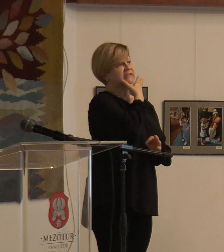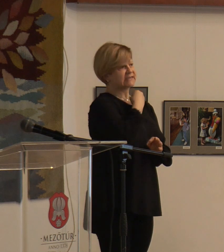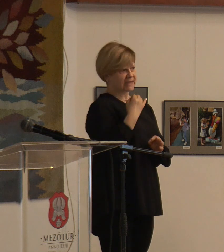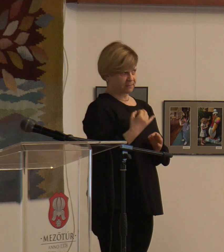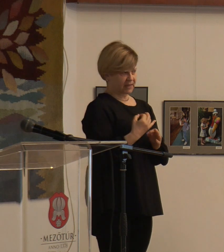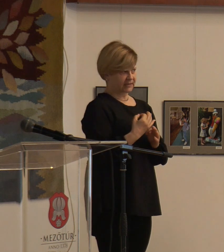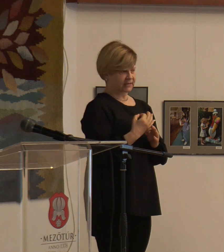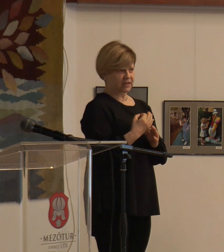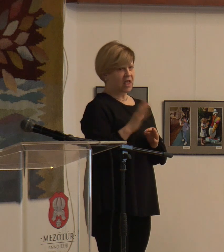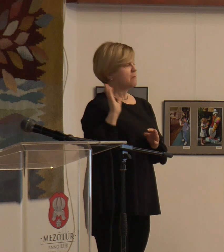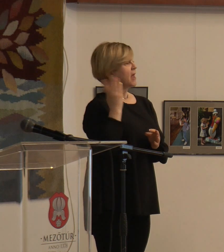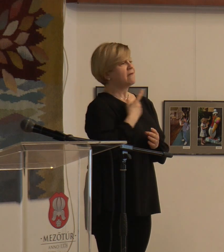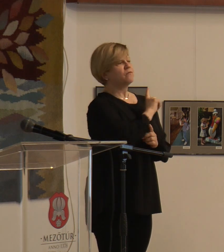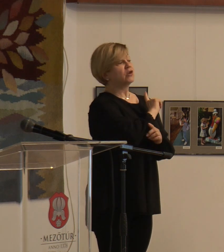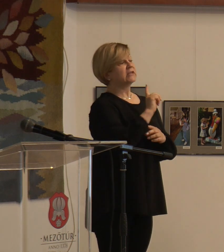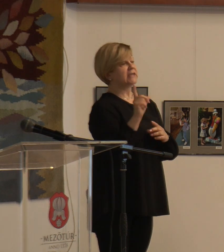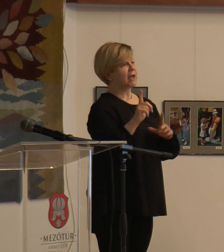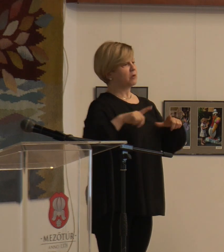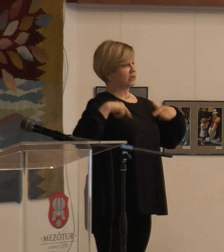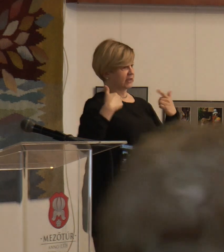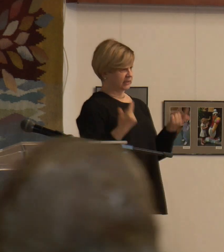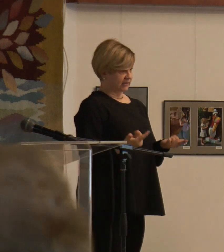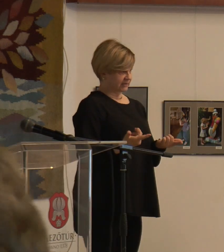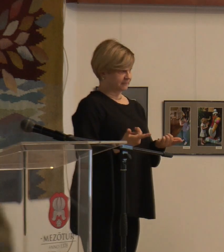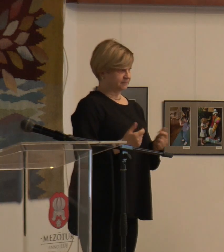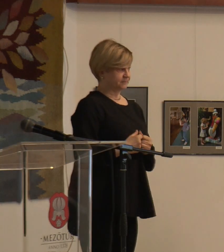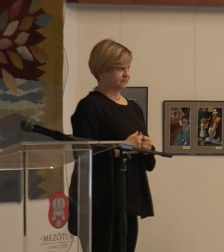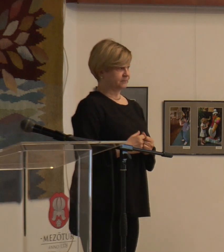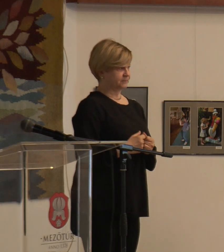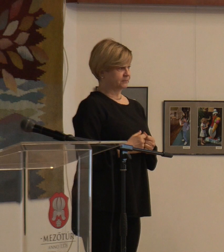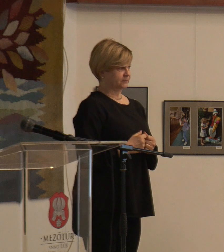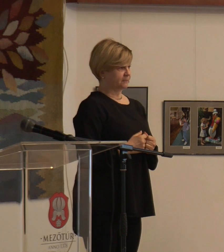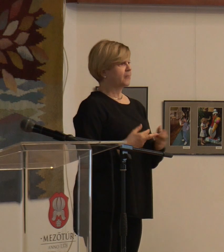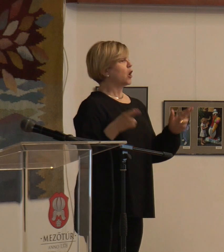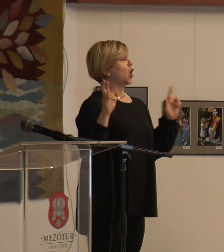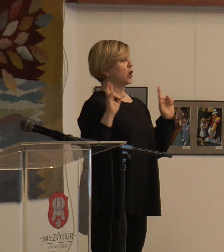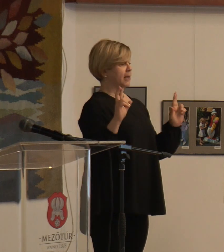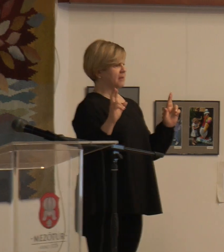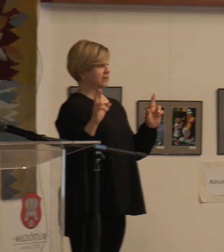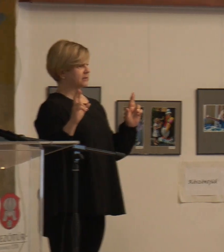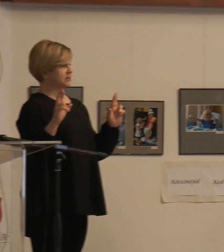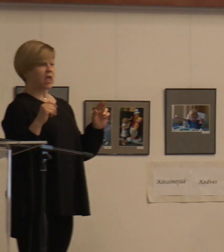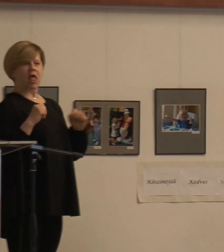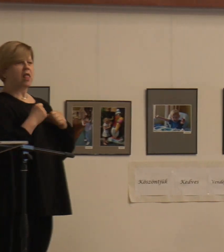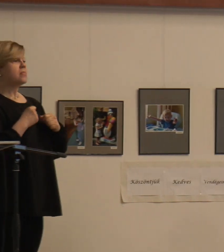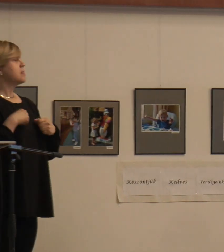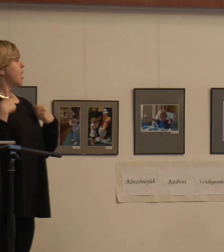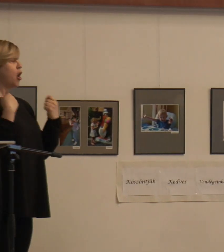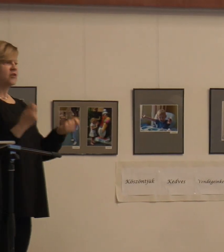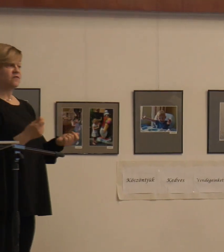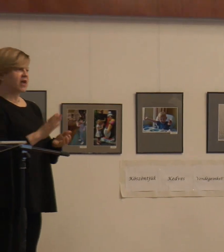szépet, már nem volt hiába érte. A reményt ne add fel